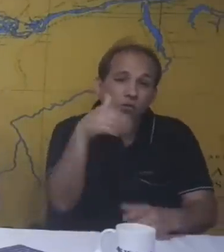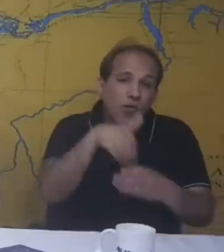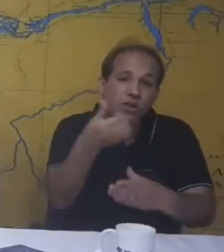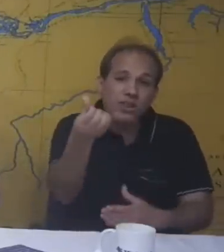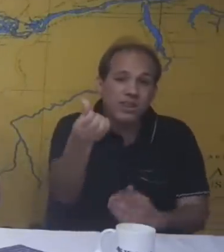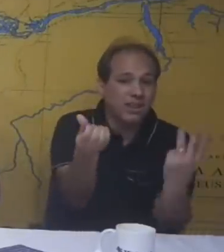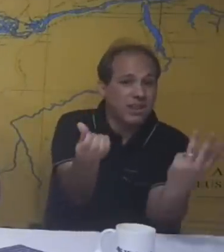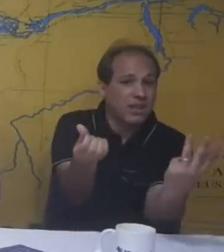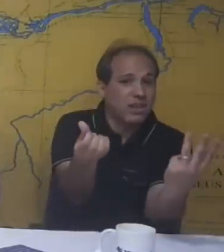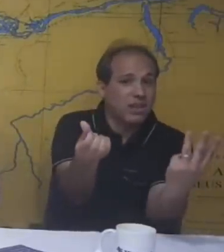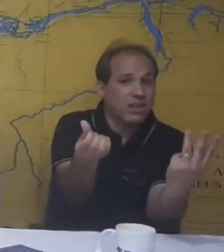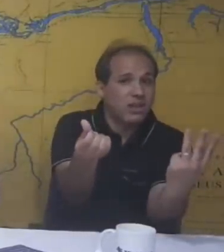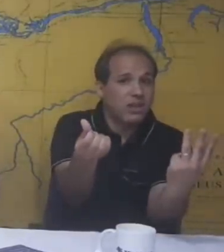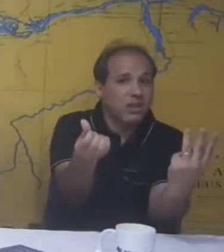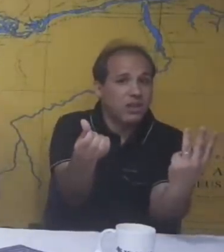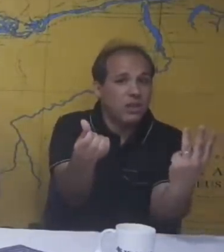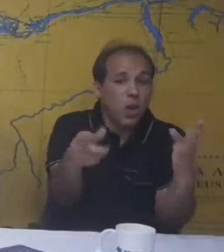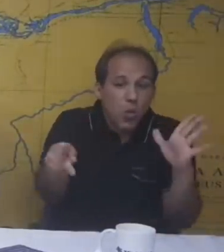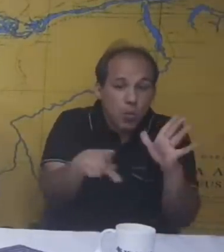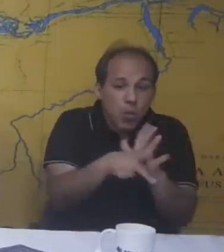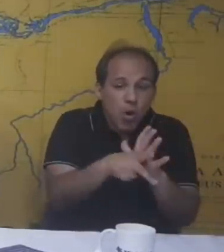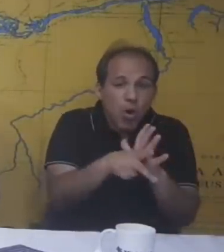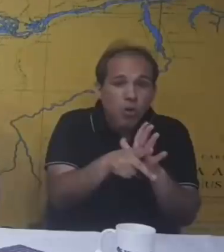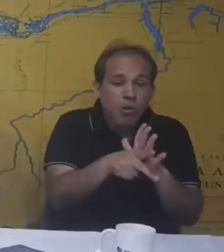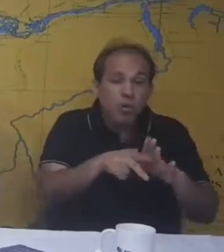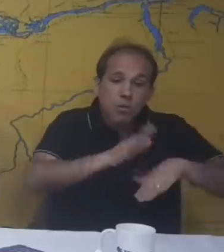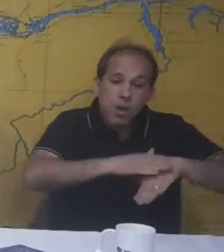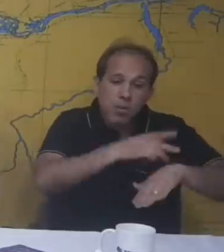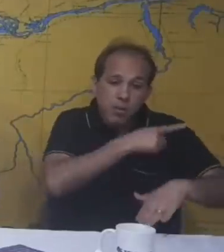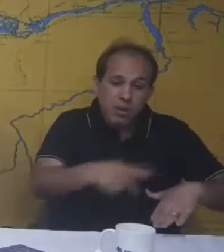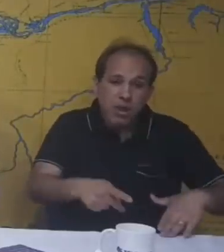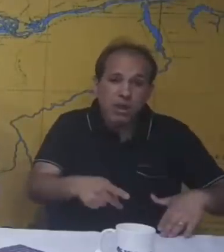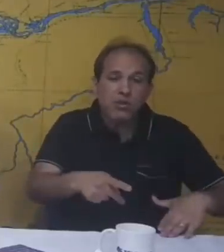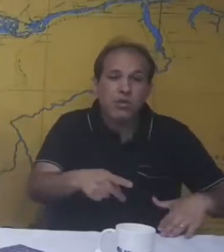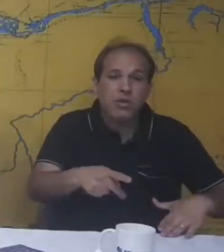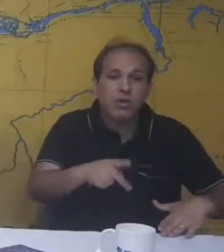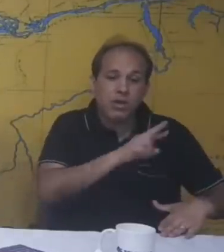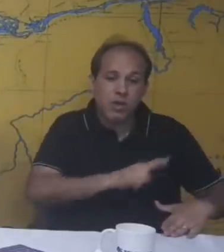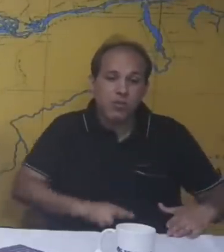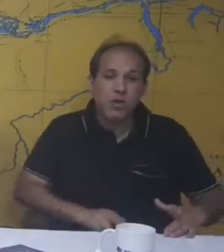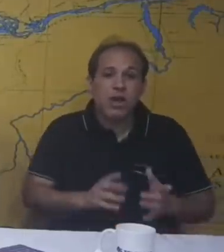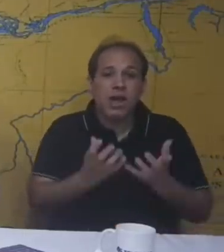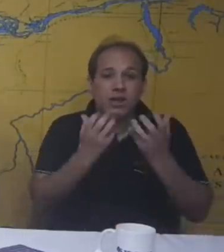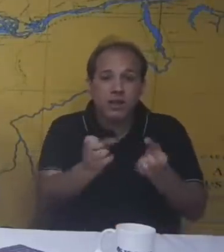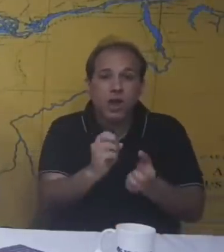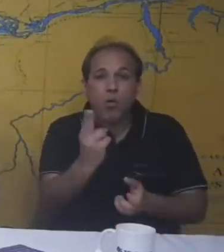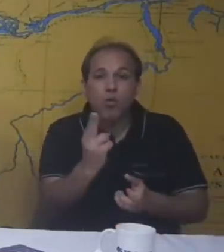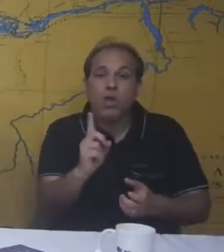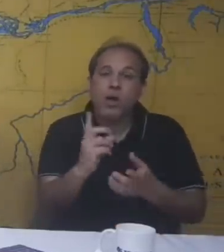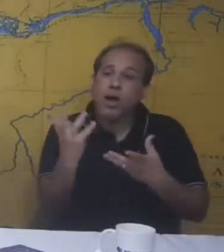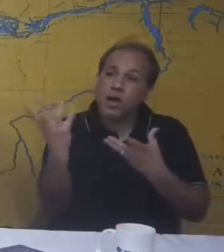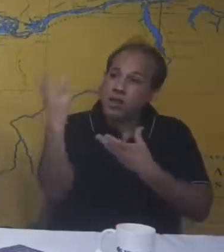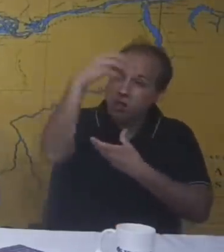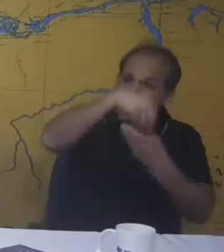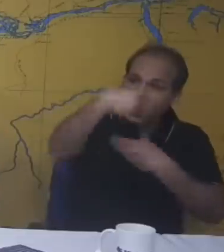6-3 que era de competência exclusiva do presidente da República conceder ou não asilo